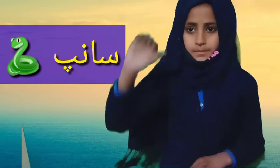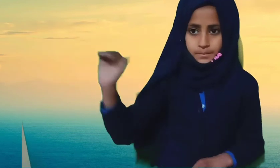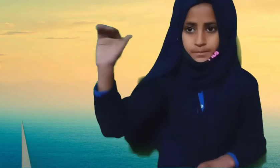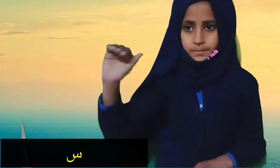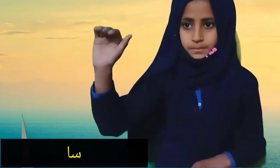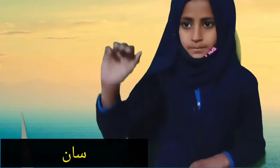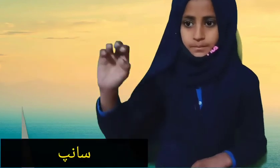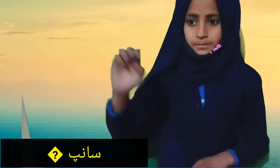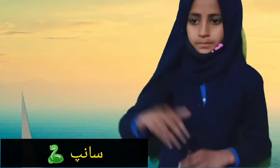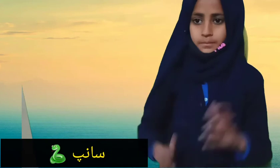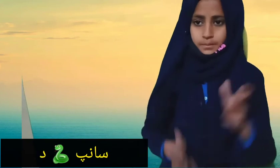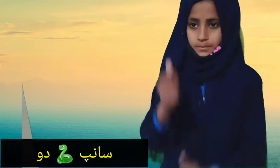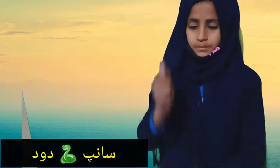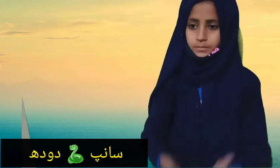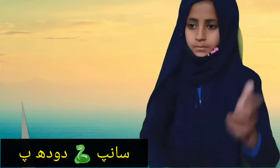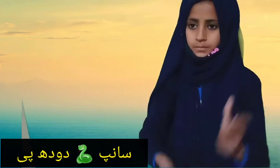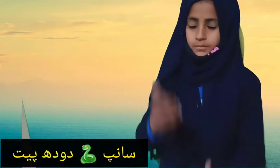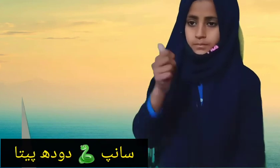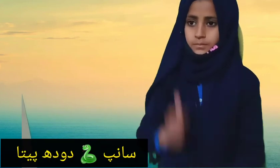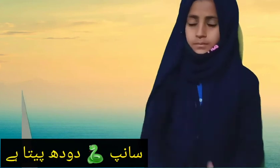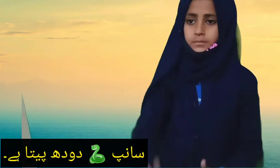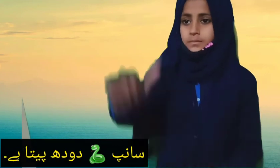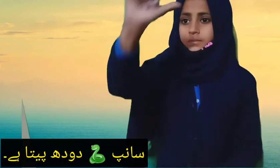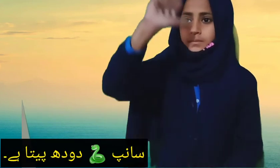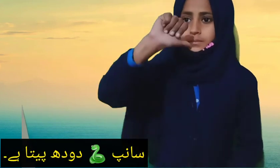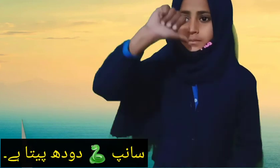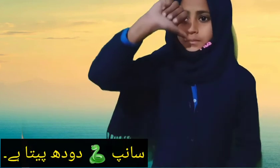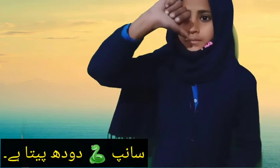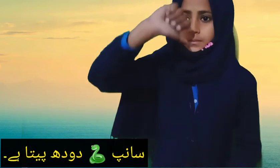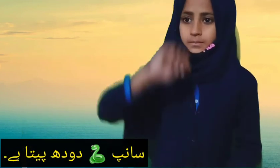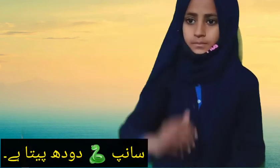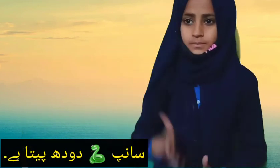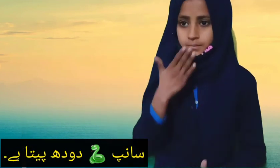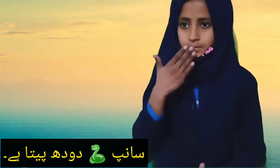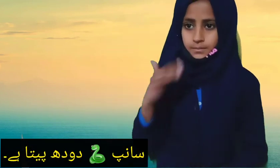सांप दूध पीता है।